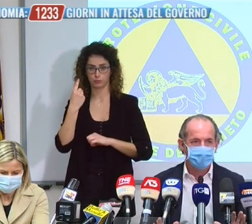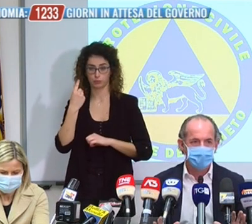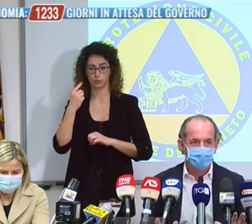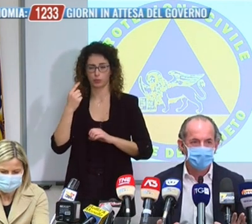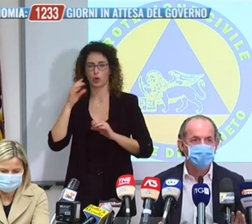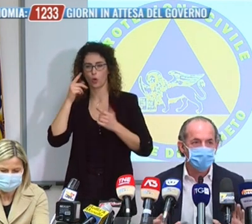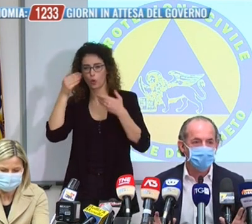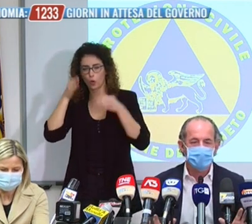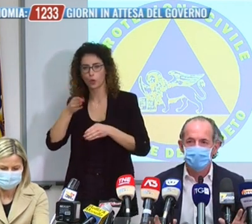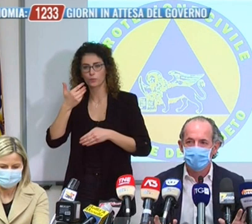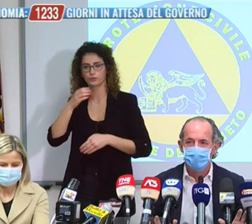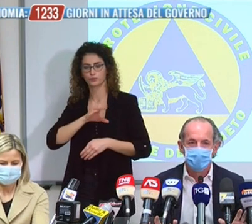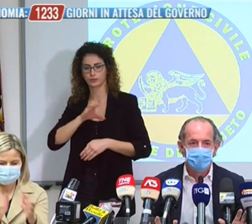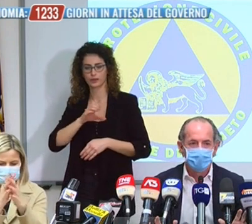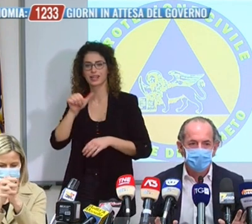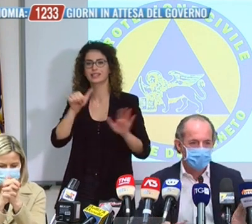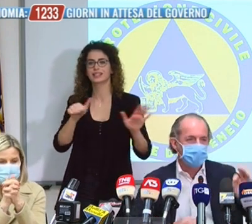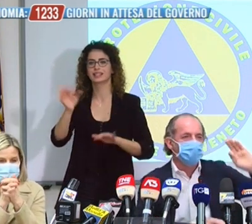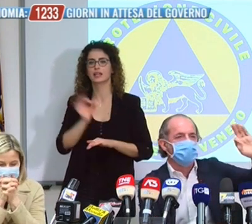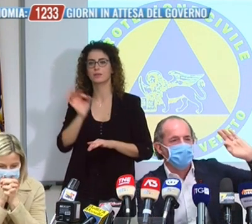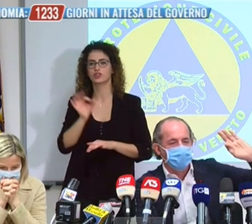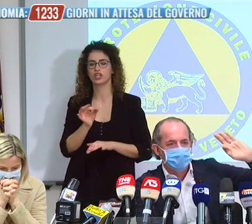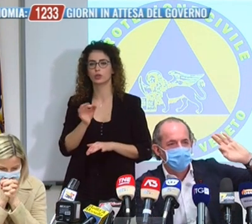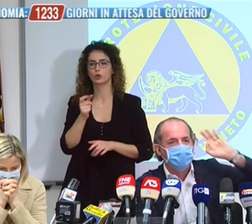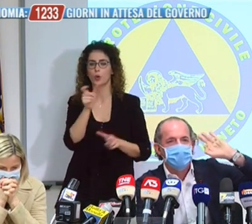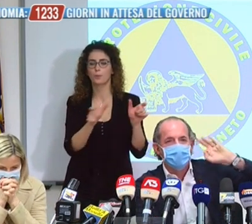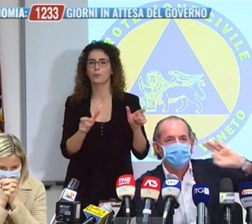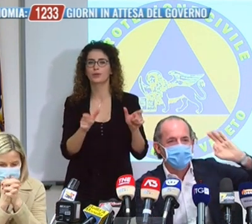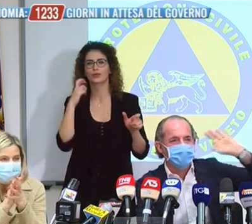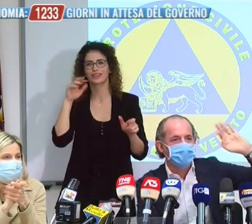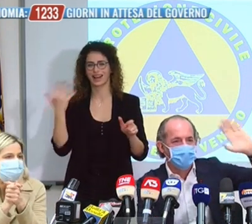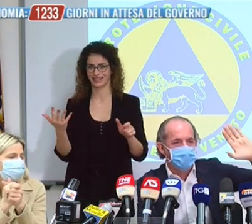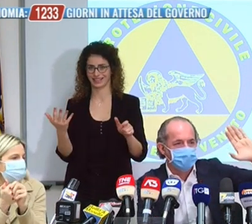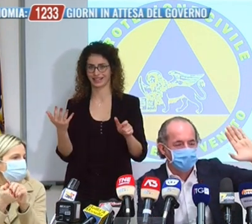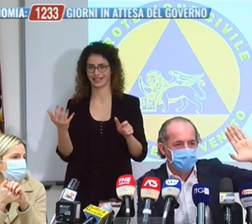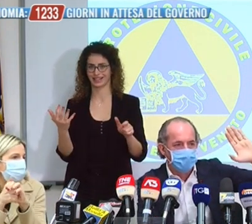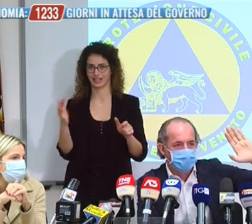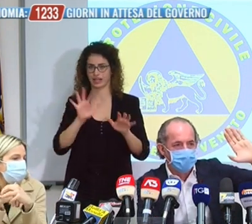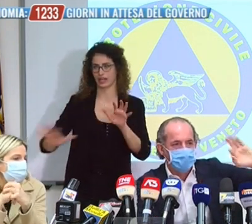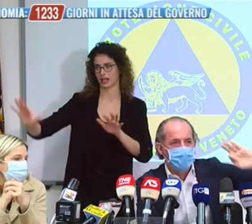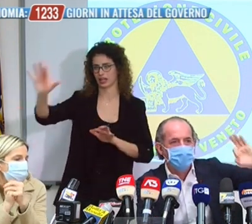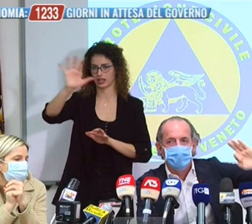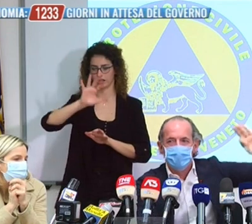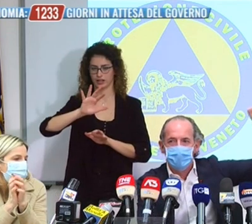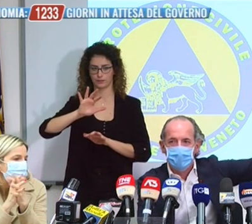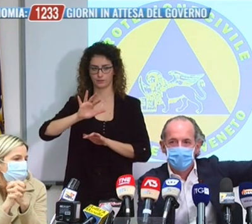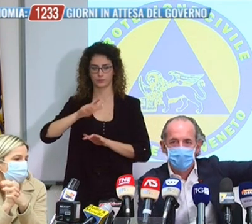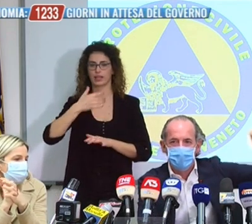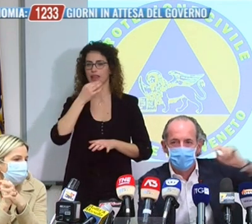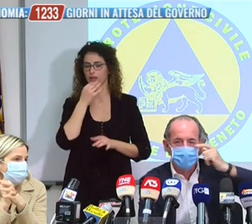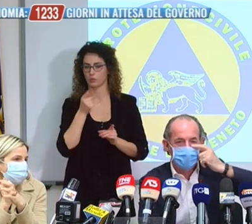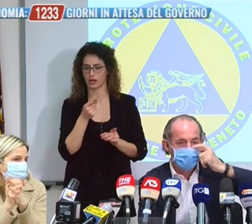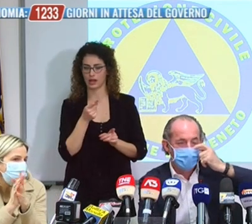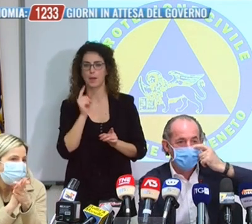il 66% sono stranieri. Allora, secondo voi, dal punto di vista di messaggio mediatico, è meglio chiedere